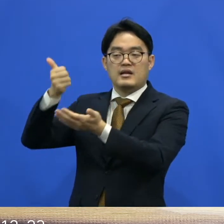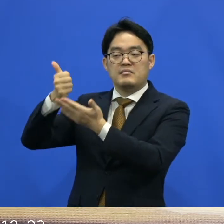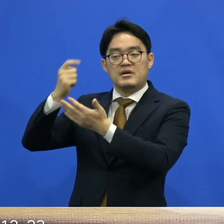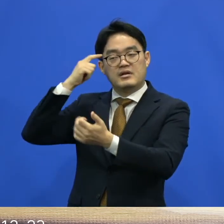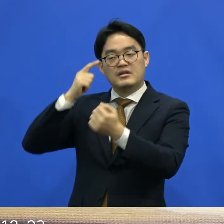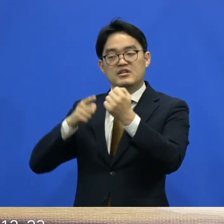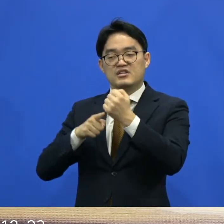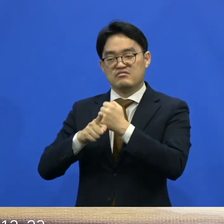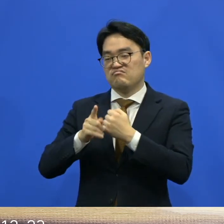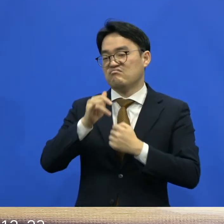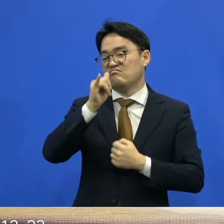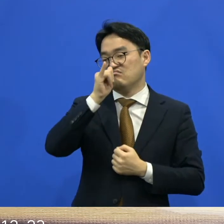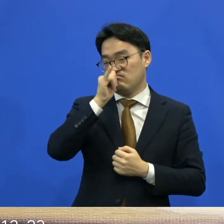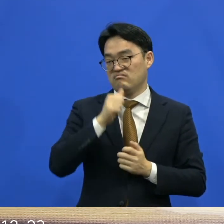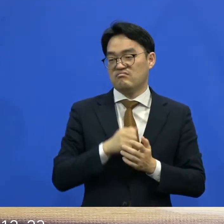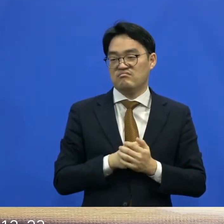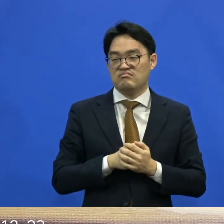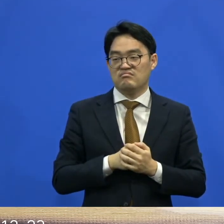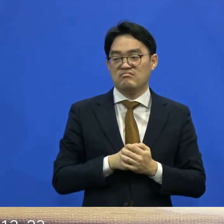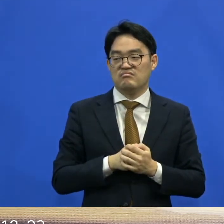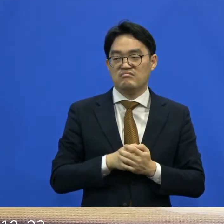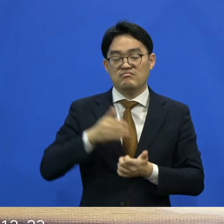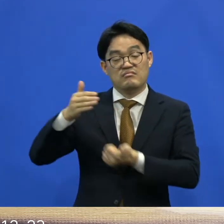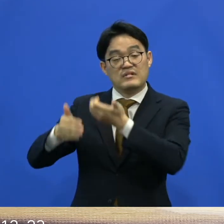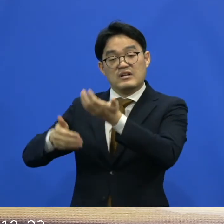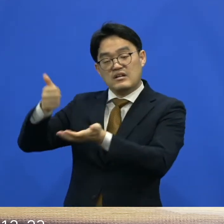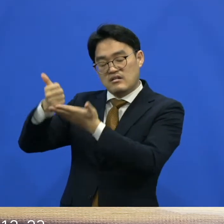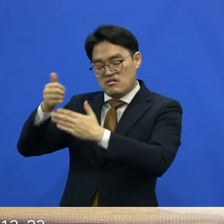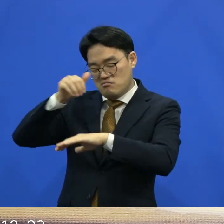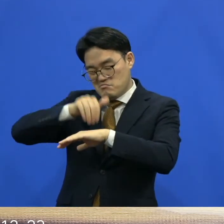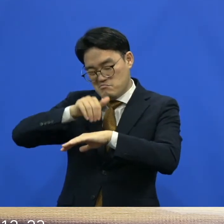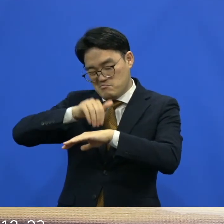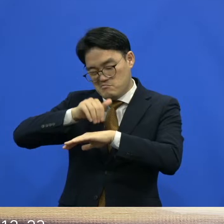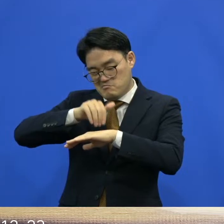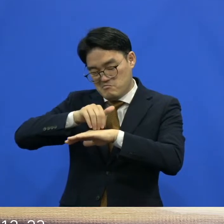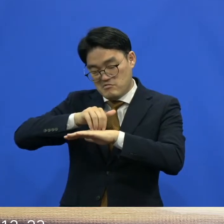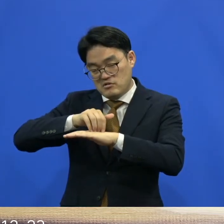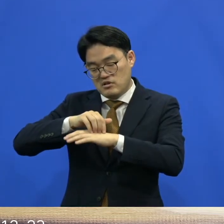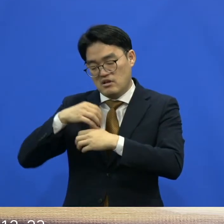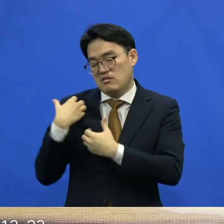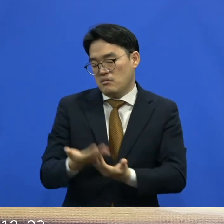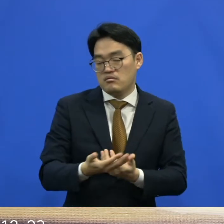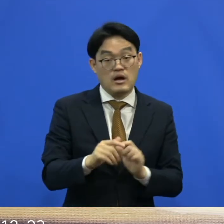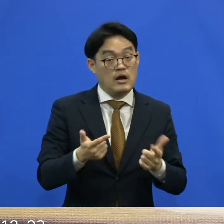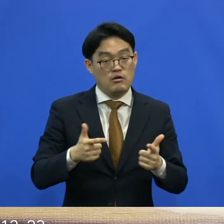단련하고 난 다음에 그냥 내버려 두시는 아니에요. 단련한 만큼 하나님이 쓰시기 때문에.